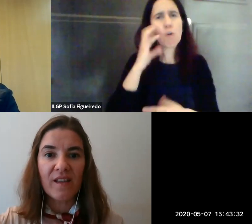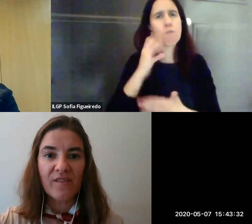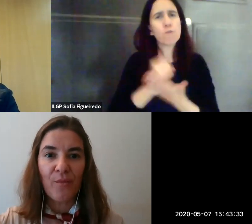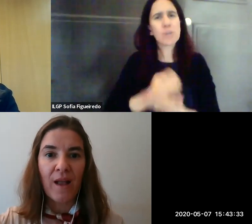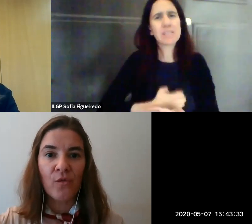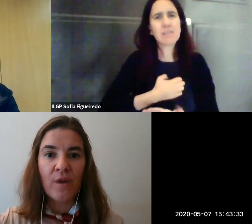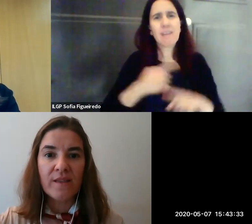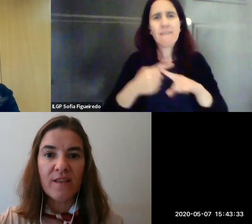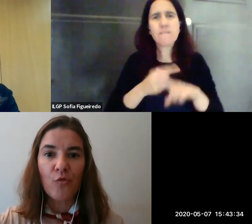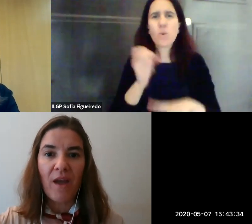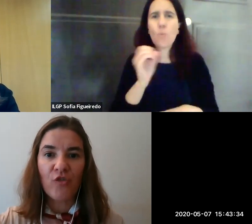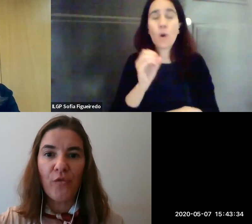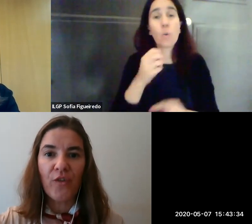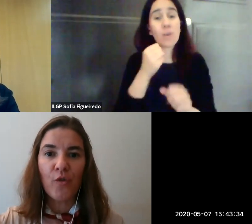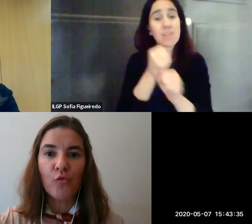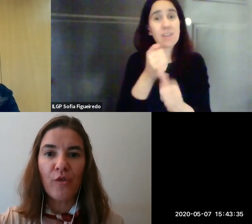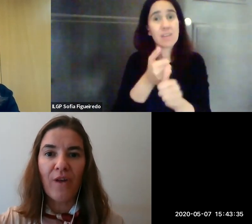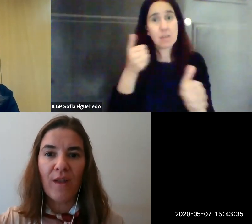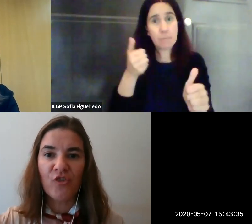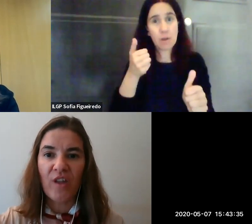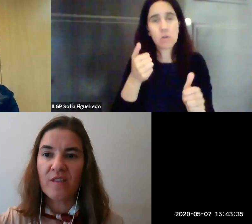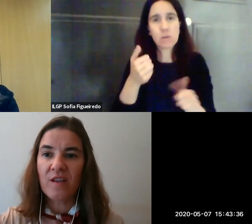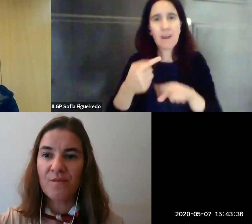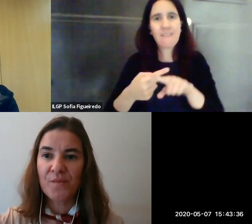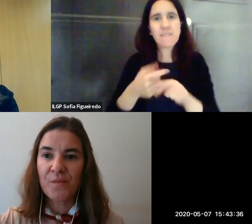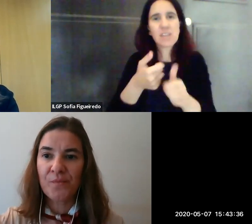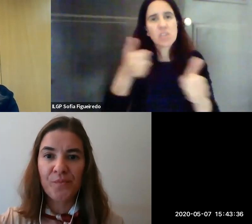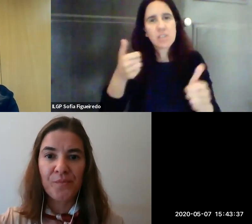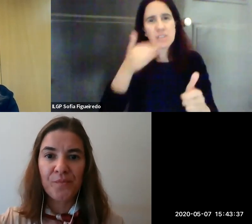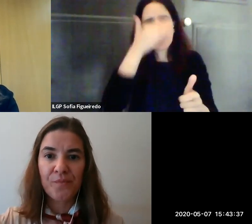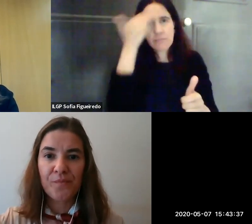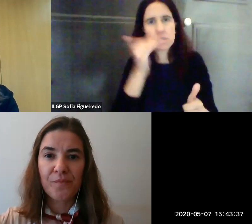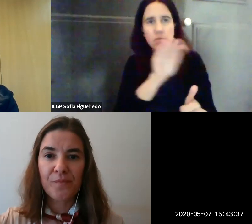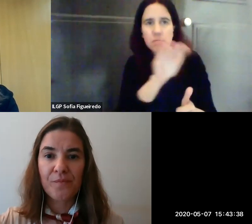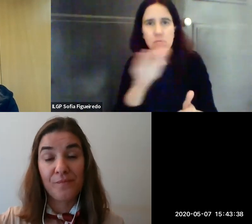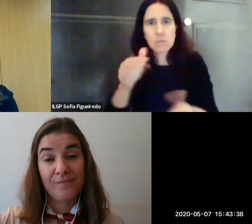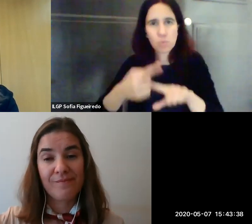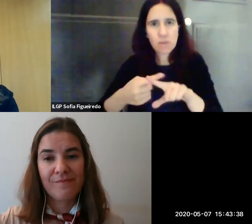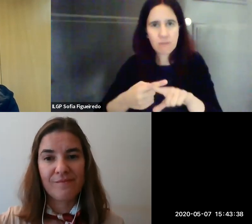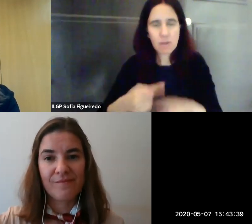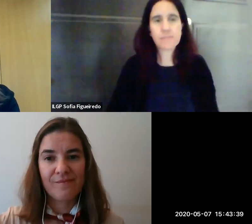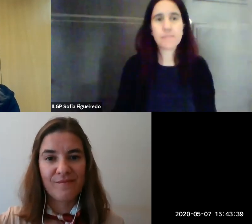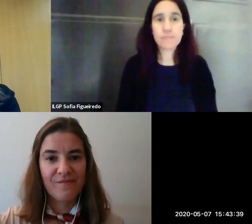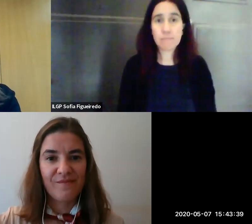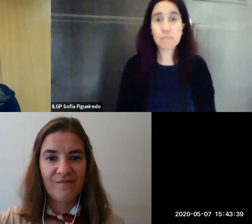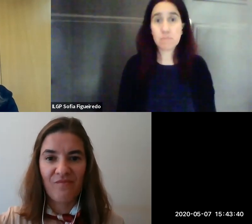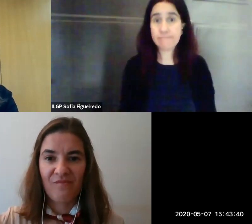é em teletrabalho, sendo mais difícil motivá-lo à distância? É.